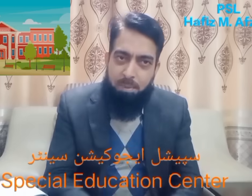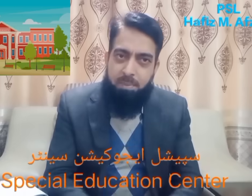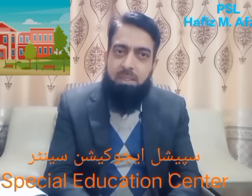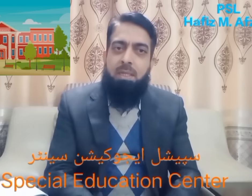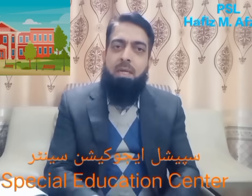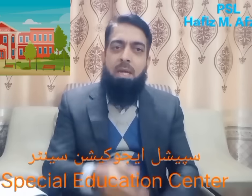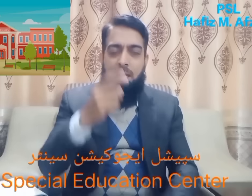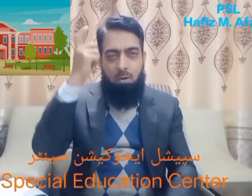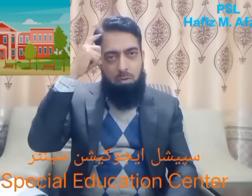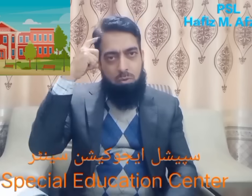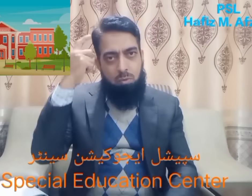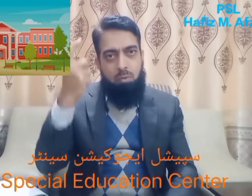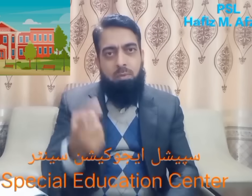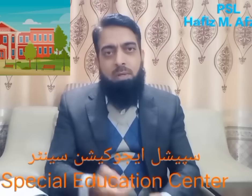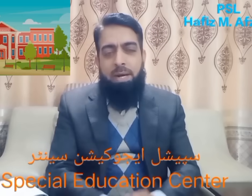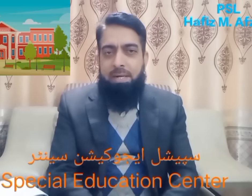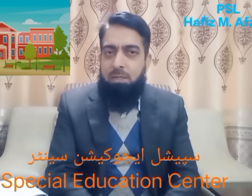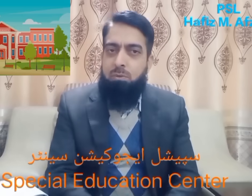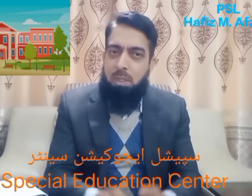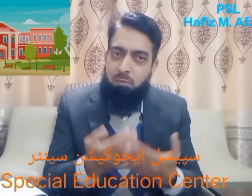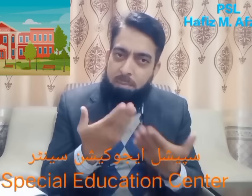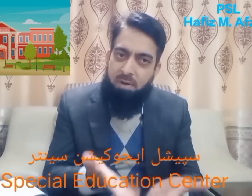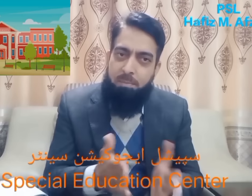पे पढ़ते हैं, और जो IDD होते हैं वो भी वहाँ पे